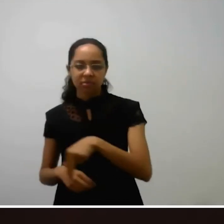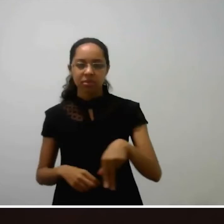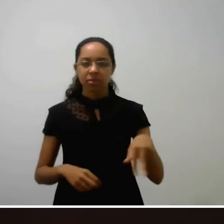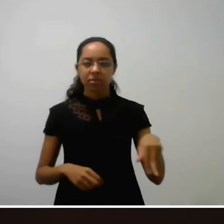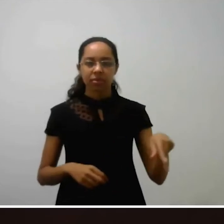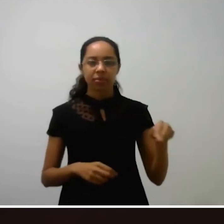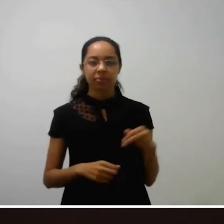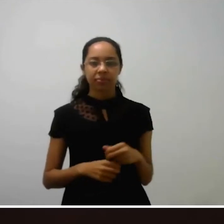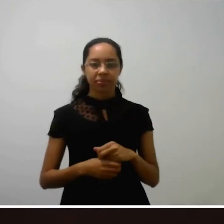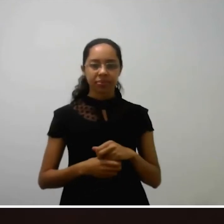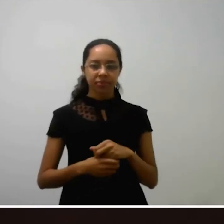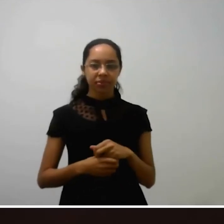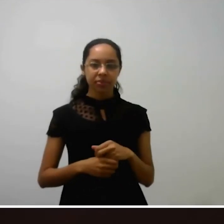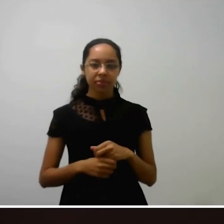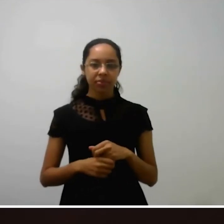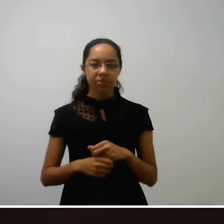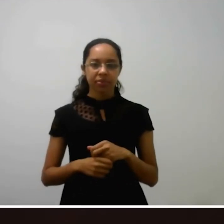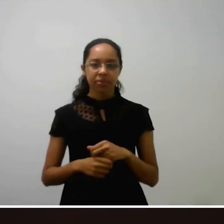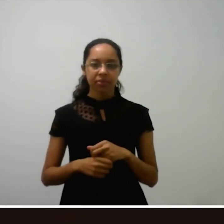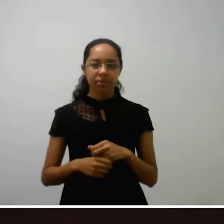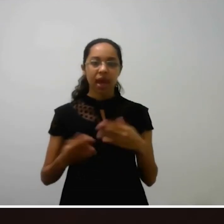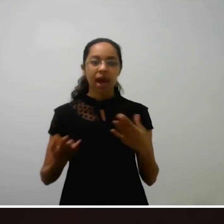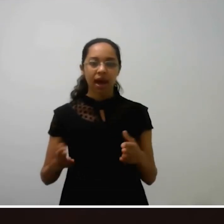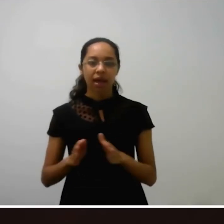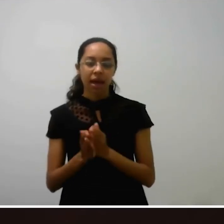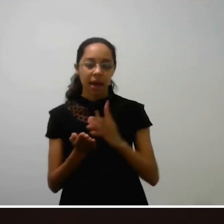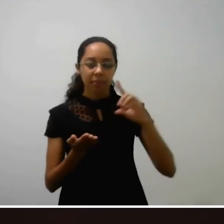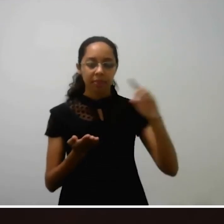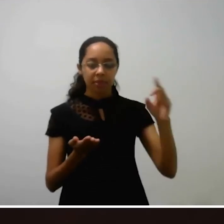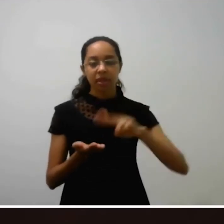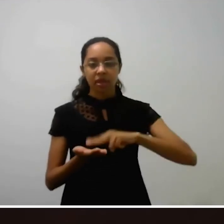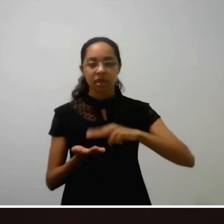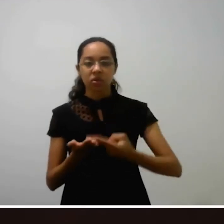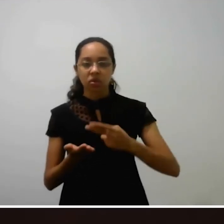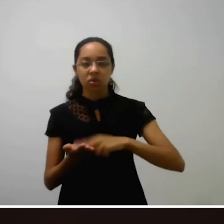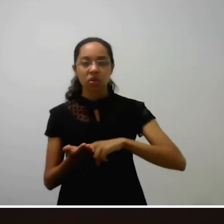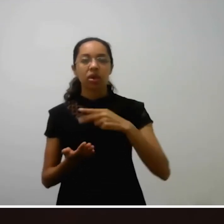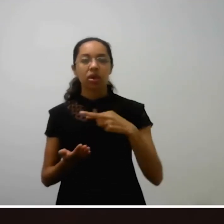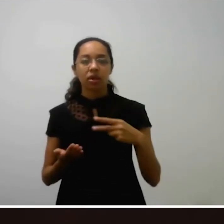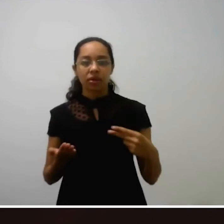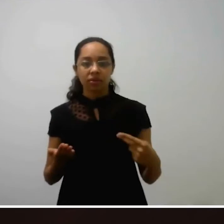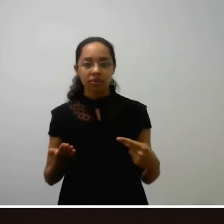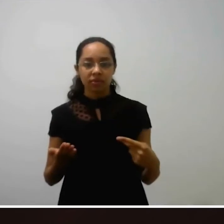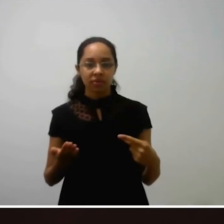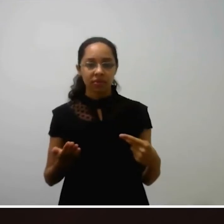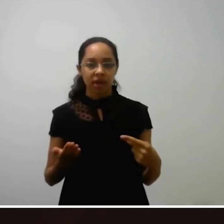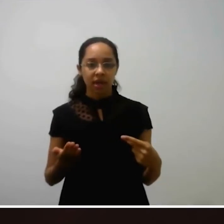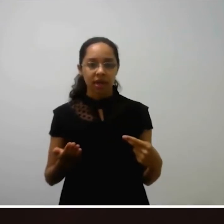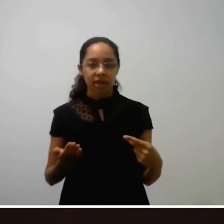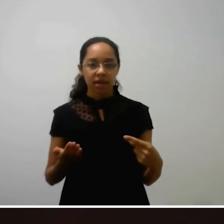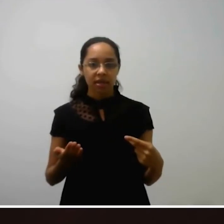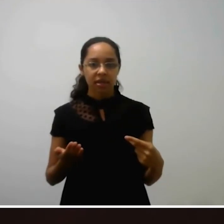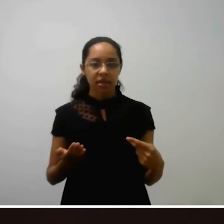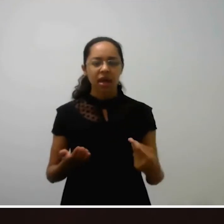nova tradução da Bíblia era uma enorme contribuição aos tesouros espirituais para todo aquele povo.